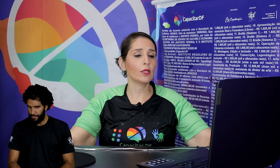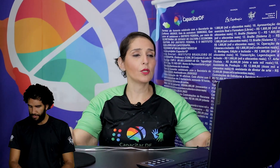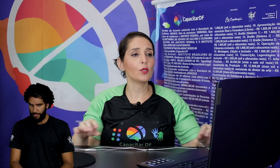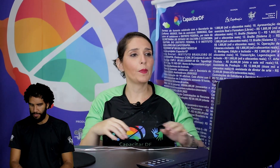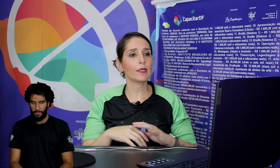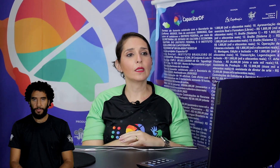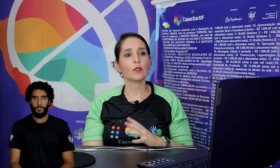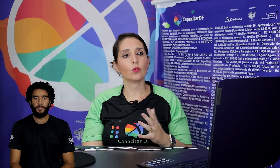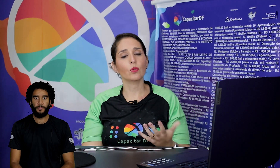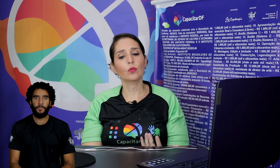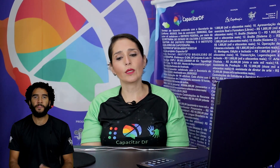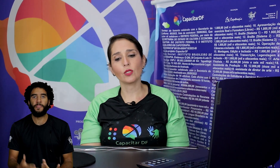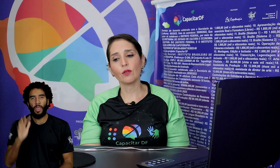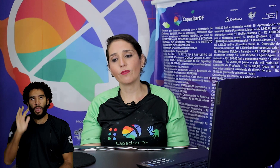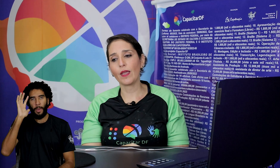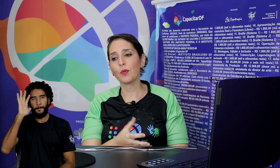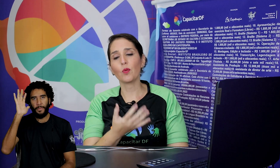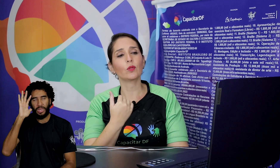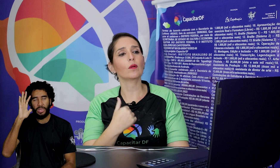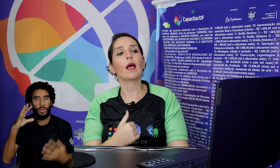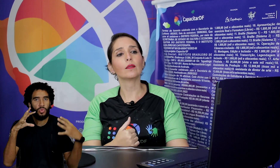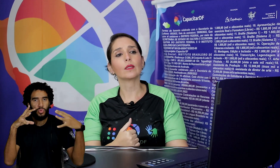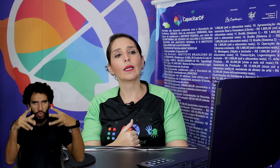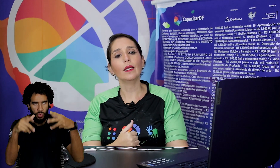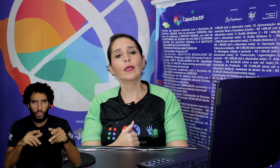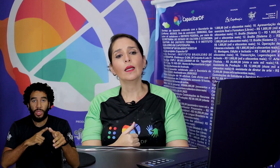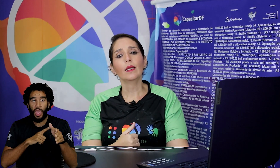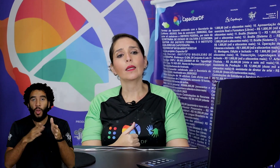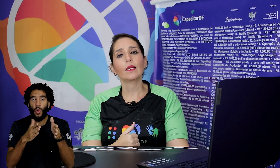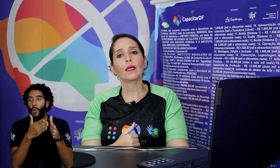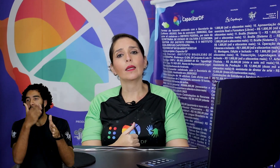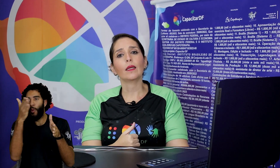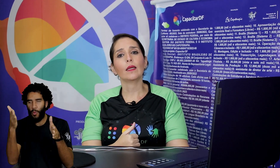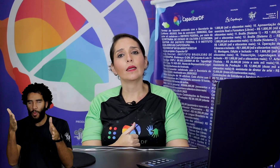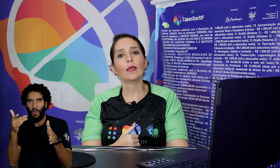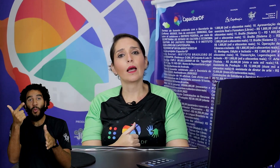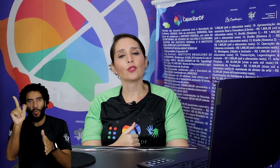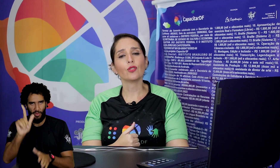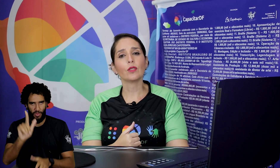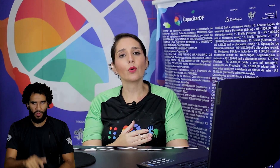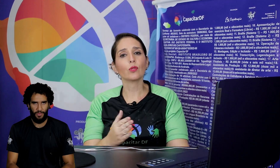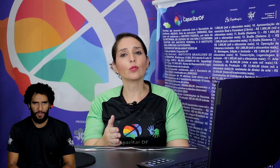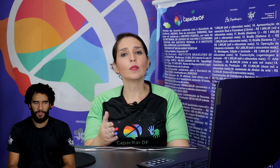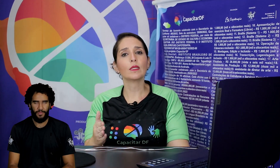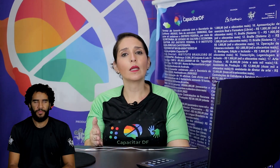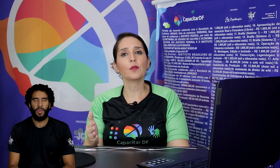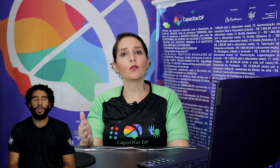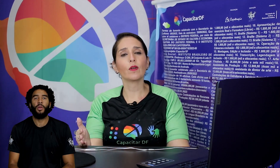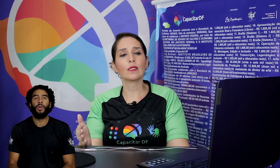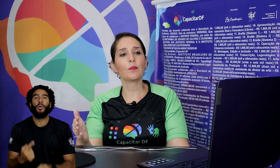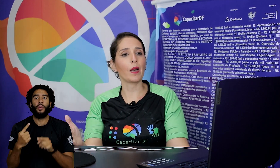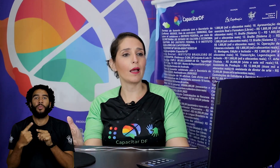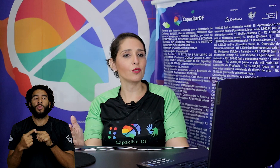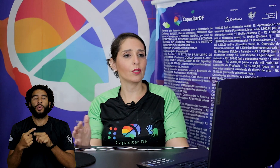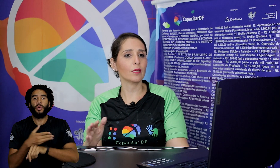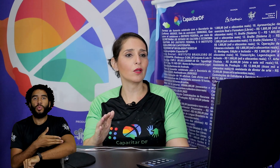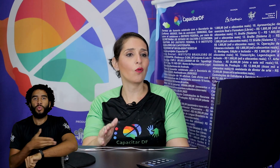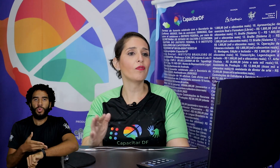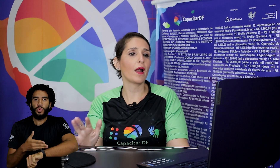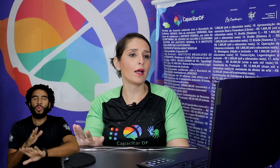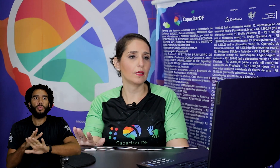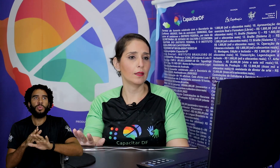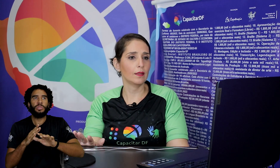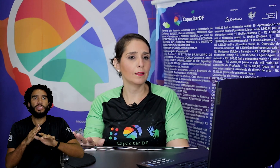Pessoal, quando a gente pensa nisso tudo, a gente vem para um outro lado, né? Que é a gente ter o costume sempre de fazer práticas